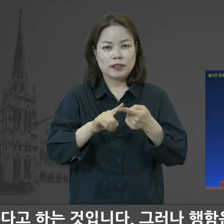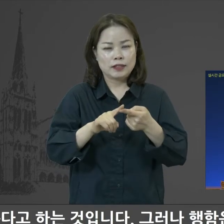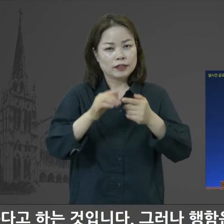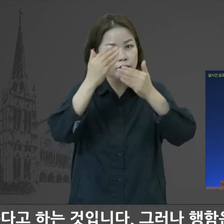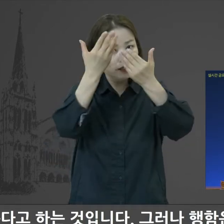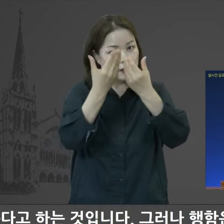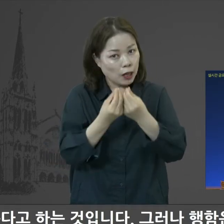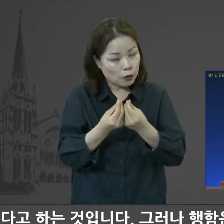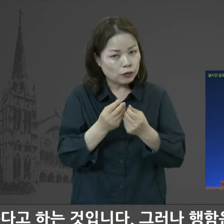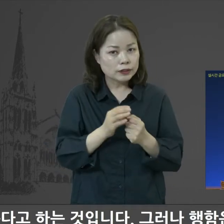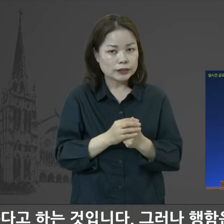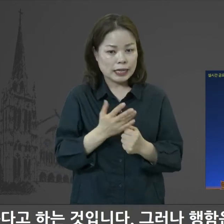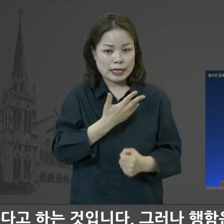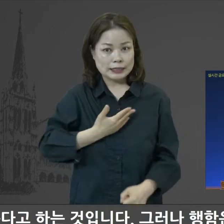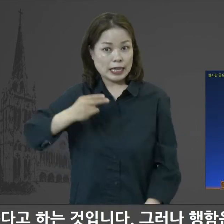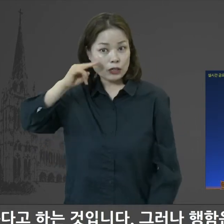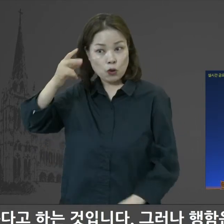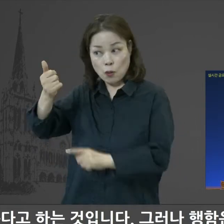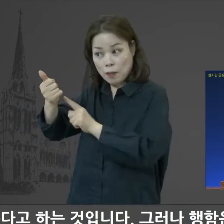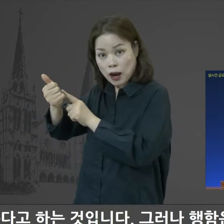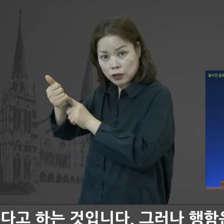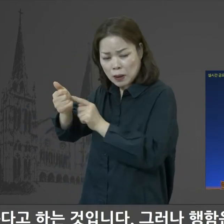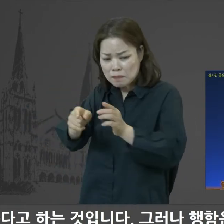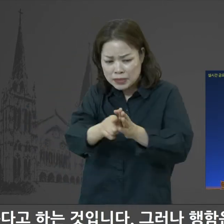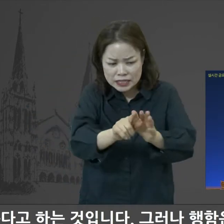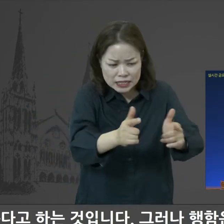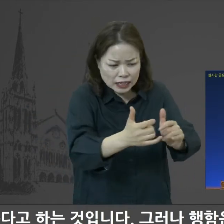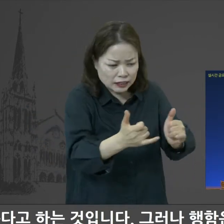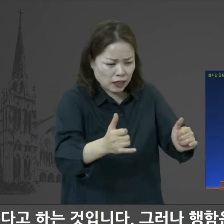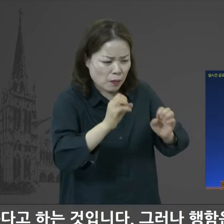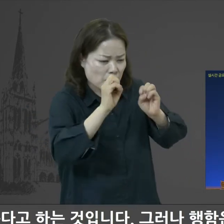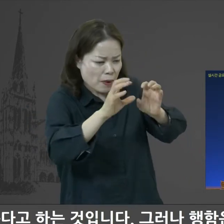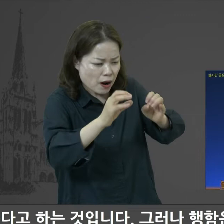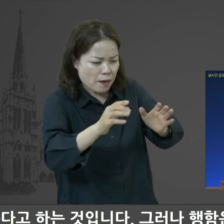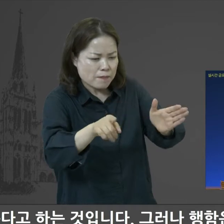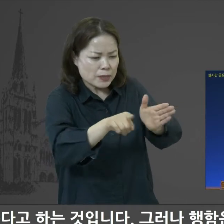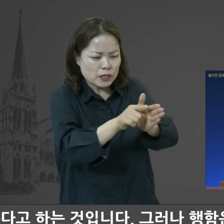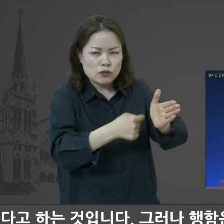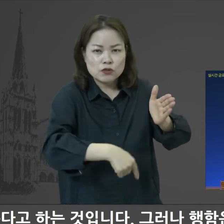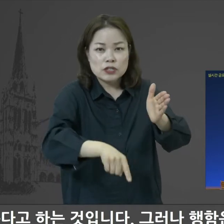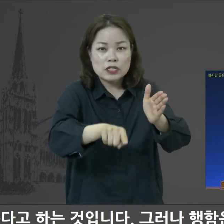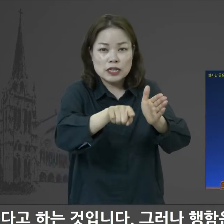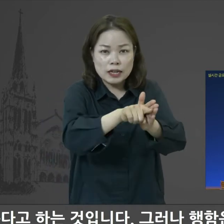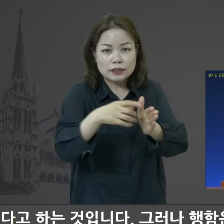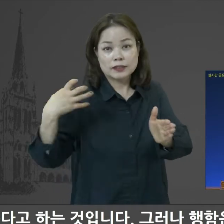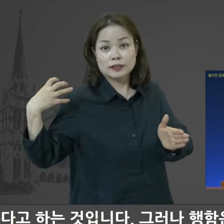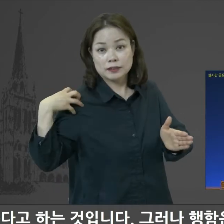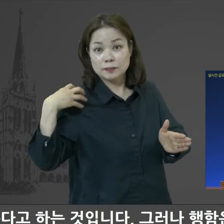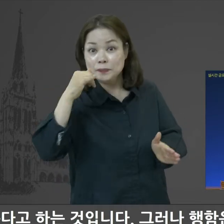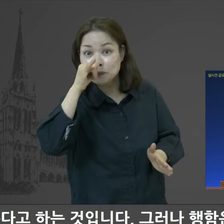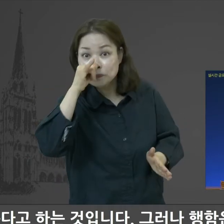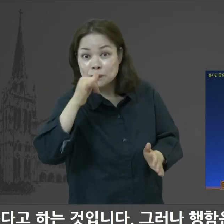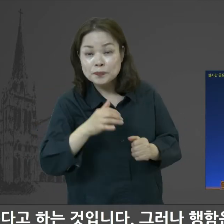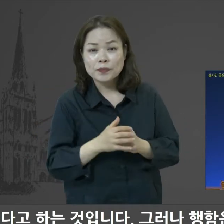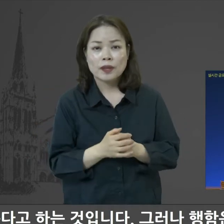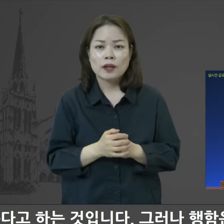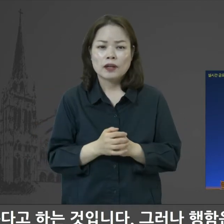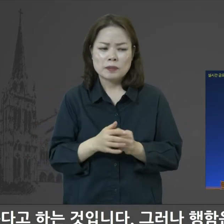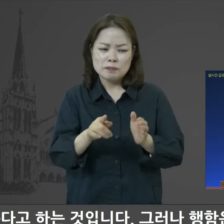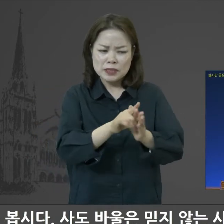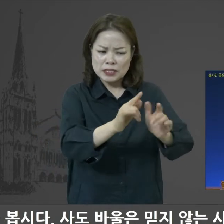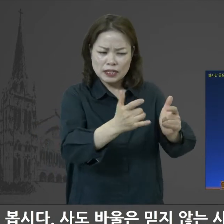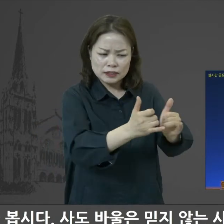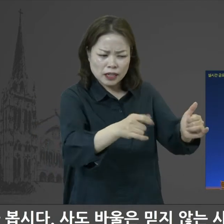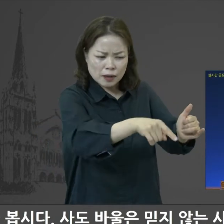사도 바울은 믿지 않은 사람들에게 복음을 전해서 믿도록 하는 데 은사가 있었습니다. 그래서 믿지